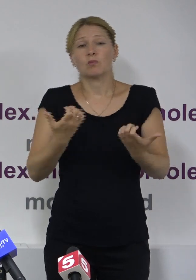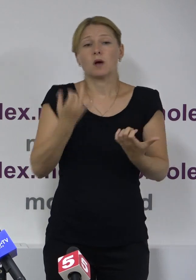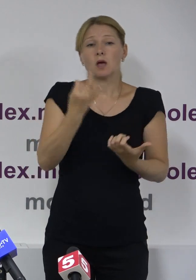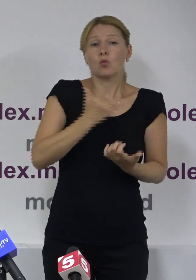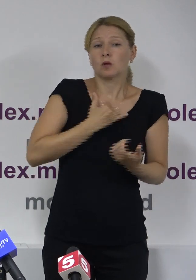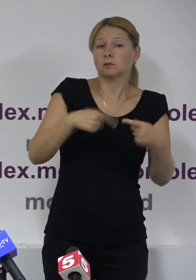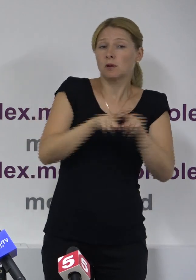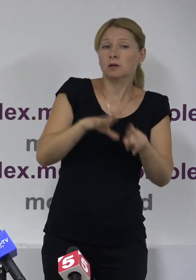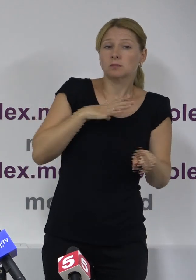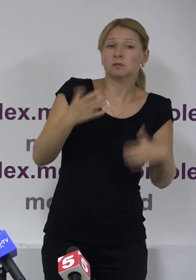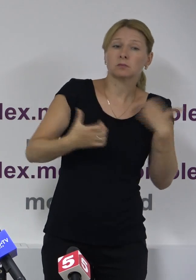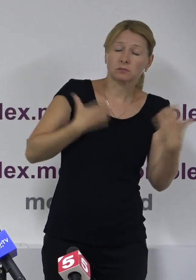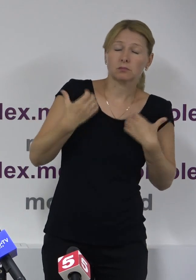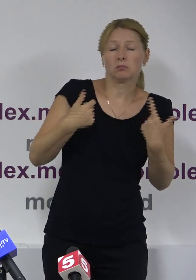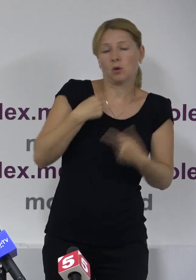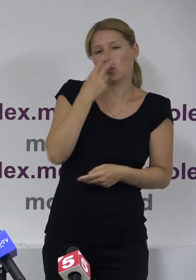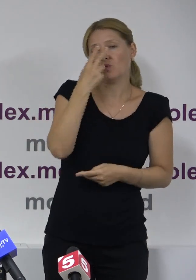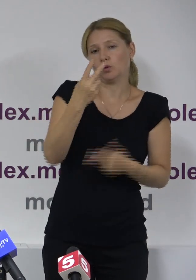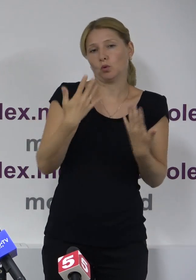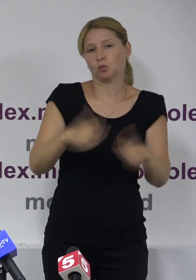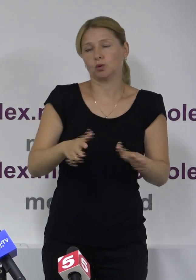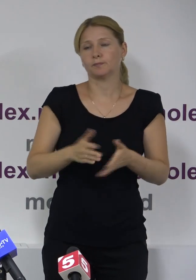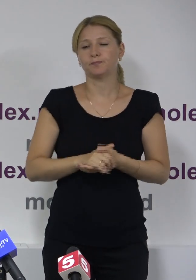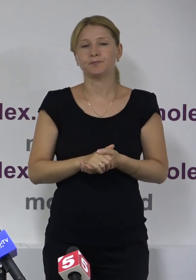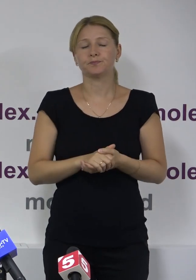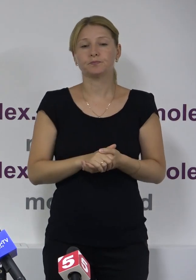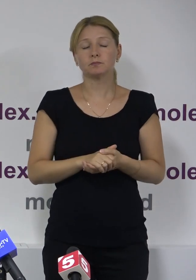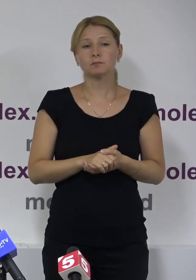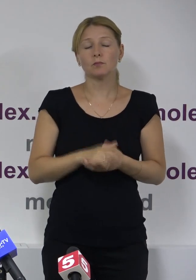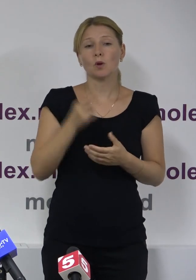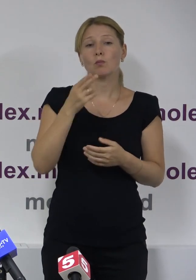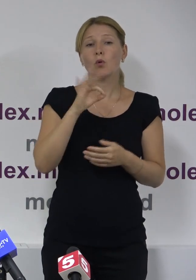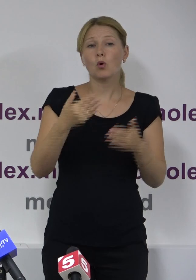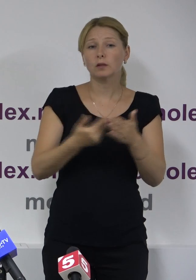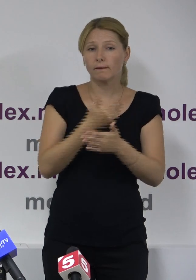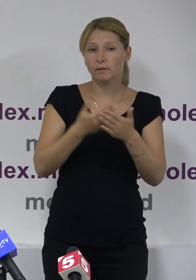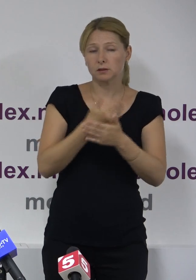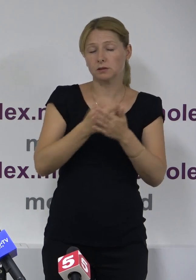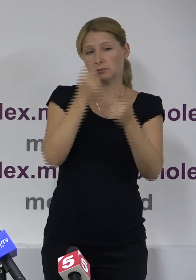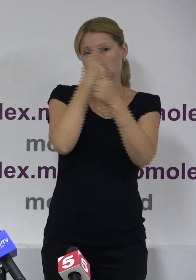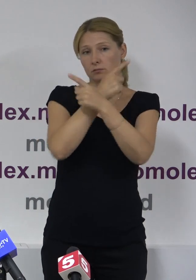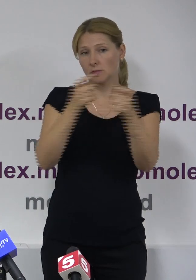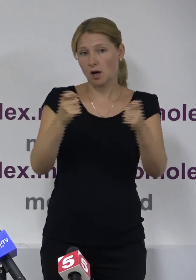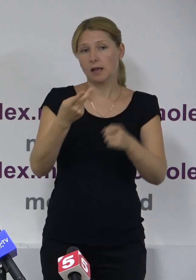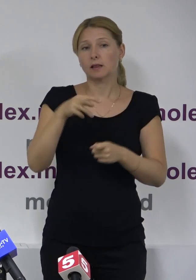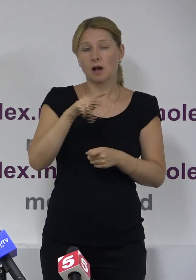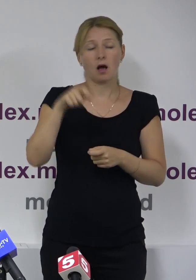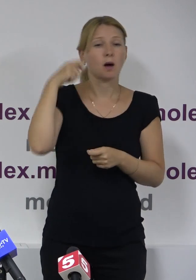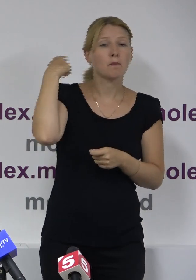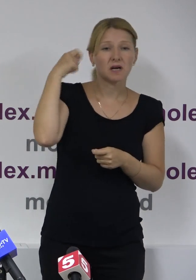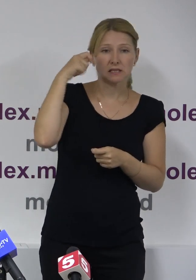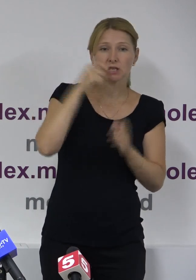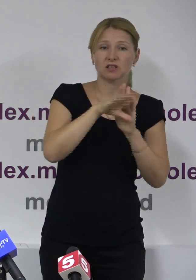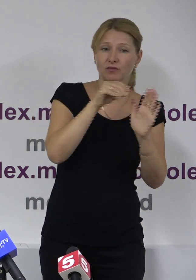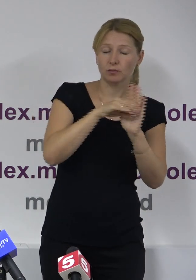se vor confirma sau nu. Cu privire la noutățile din codul electoral pentru alegerile prezidențiale și